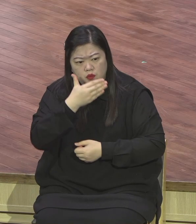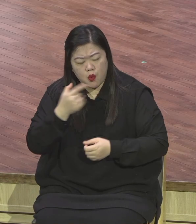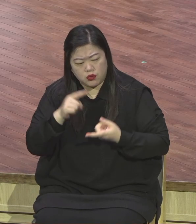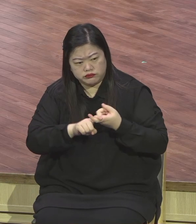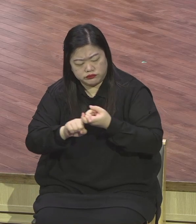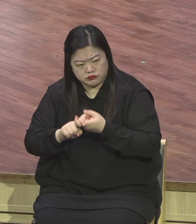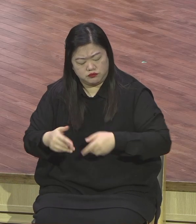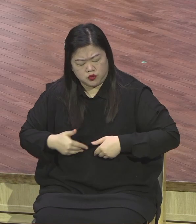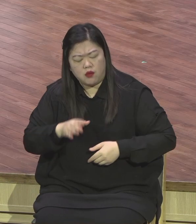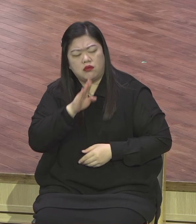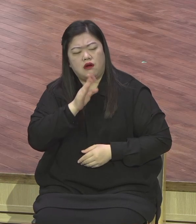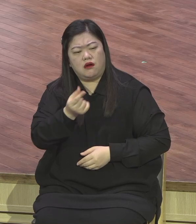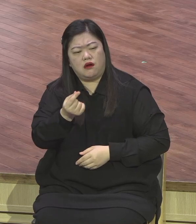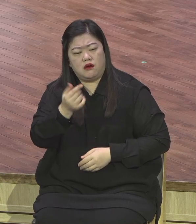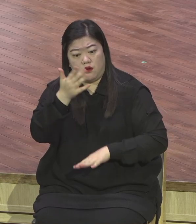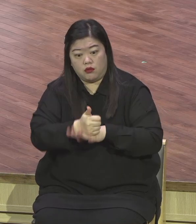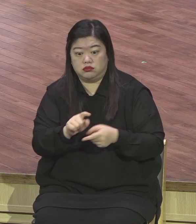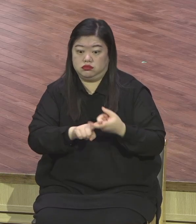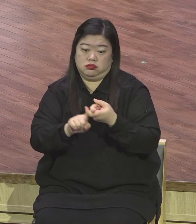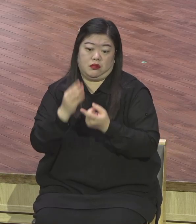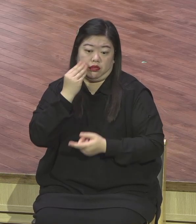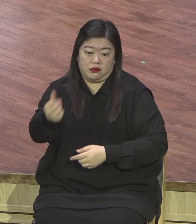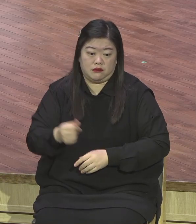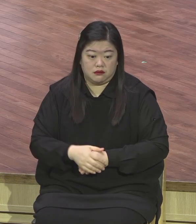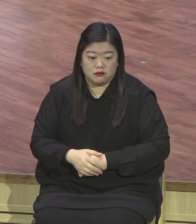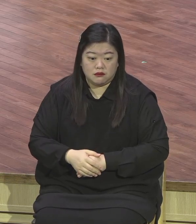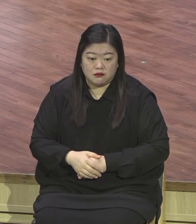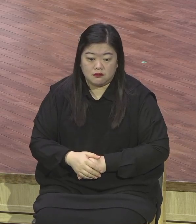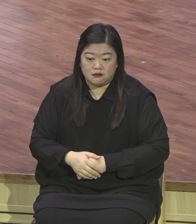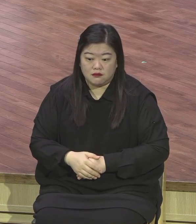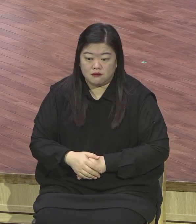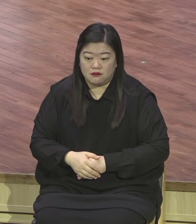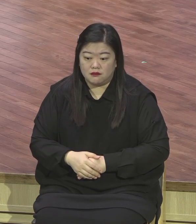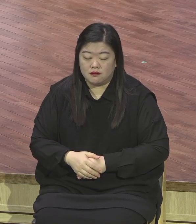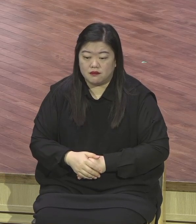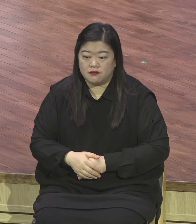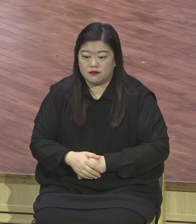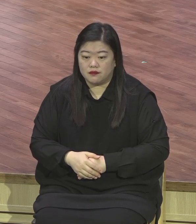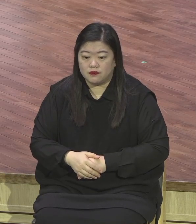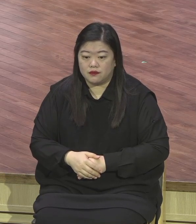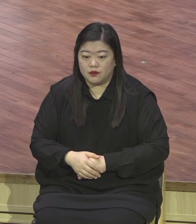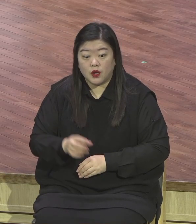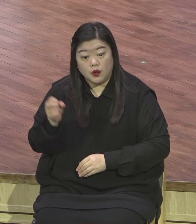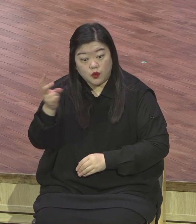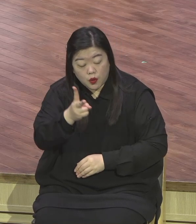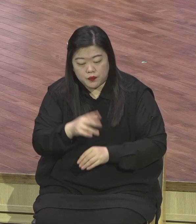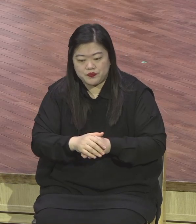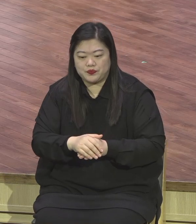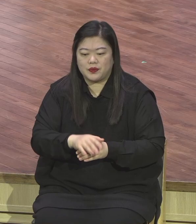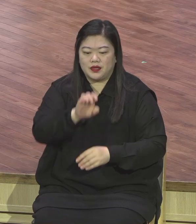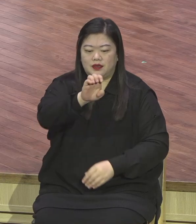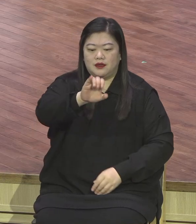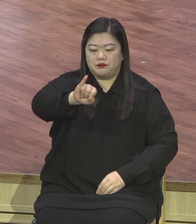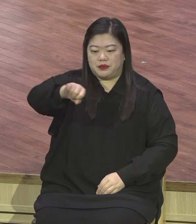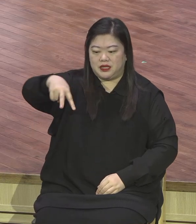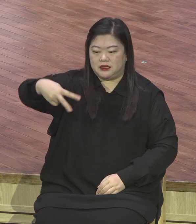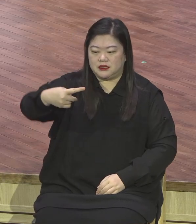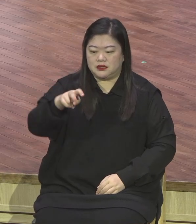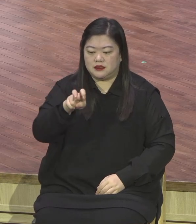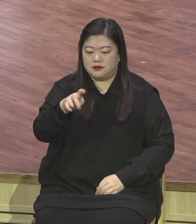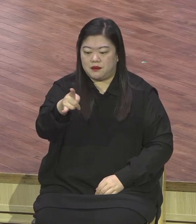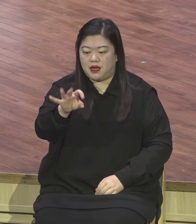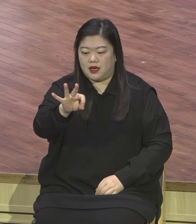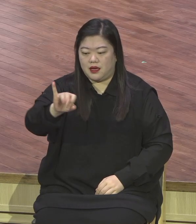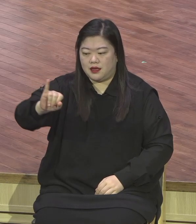말이 하평키하는 자 어디 가든지 그냥 분위기를 전국으로 만드는 자 하나님 아들에